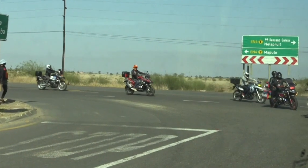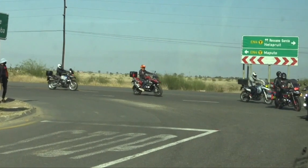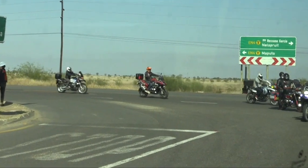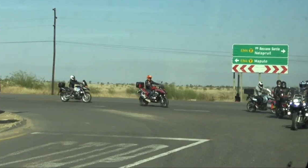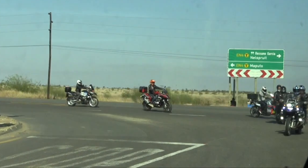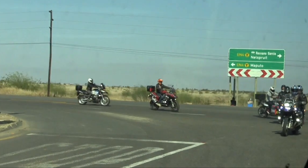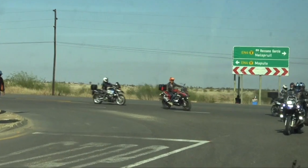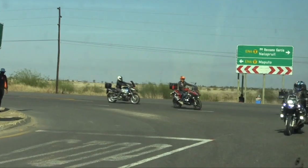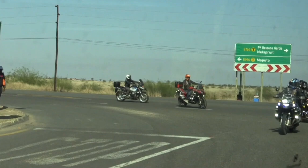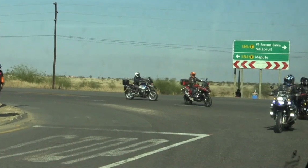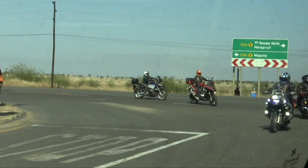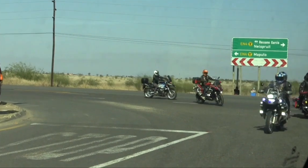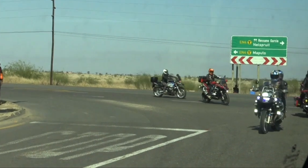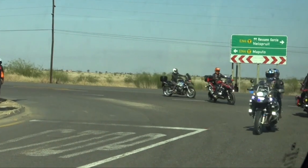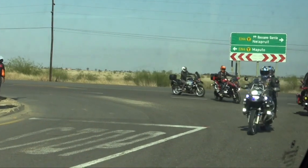Música